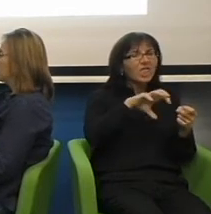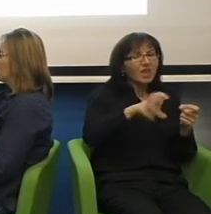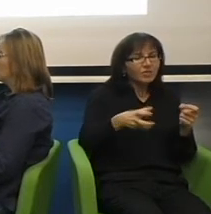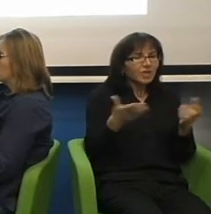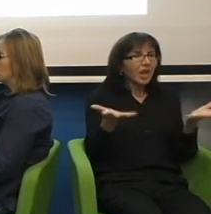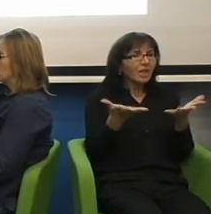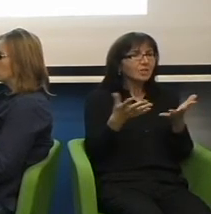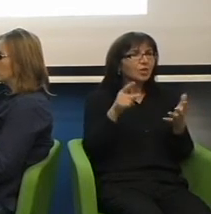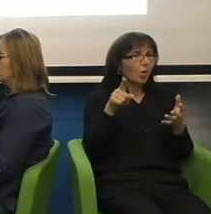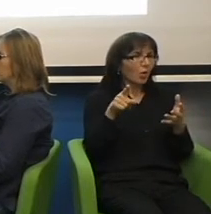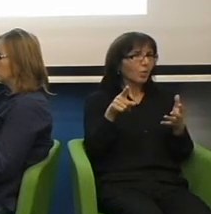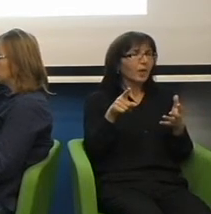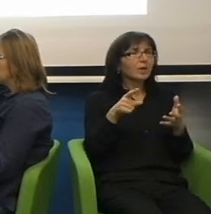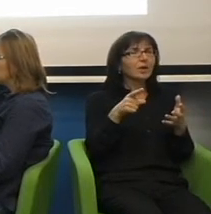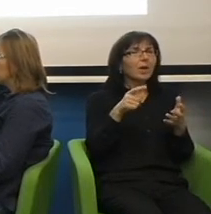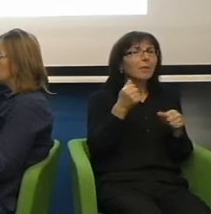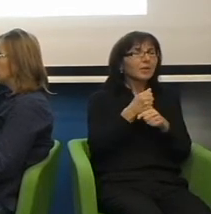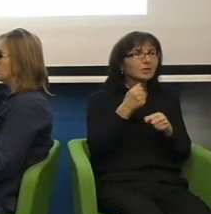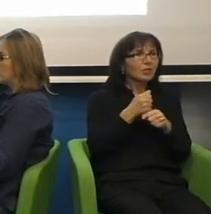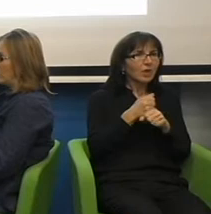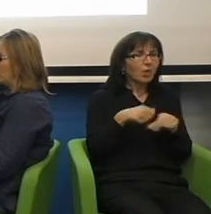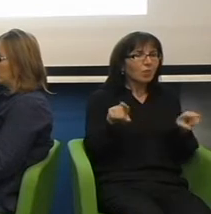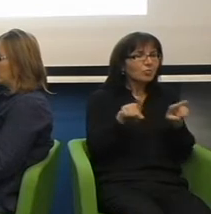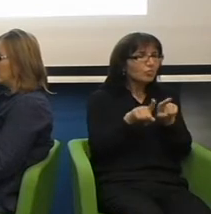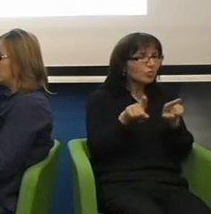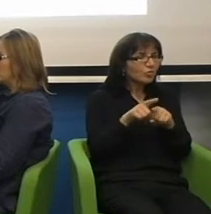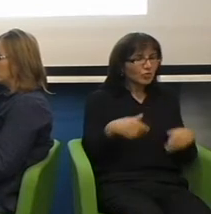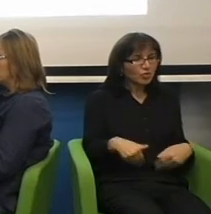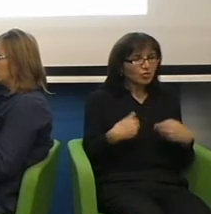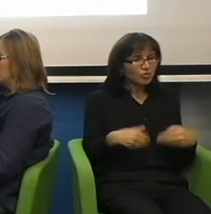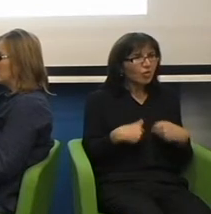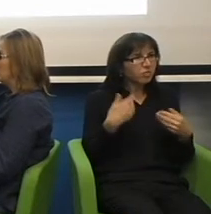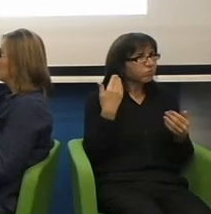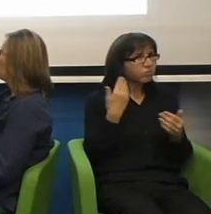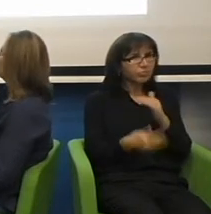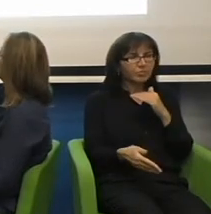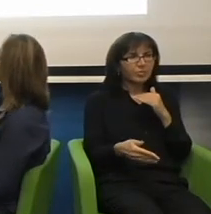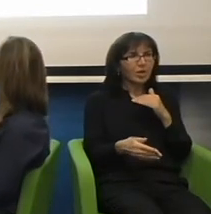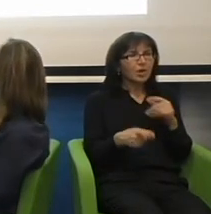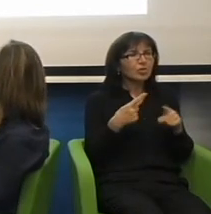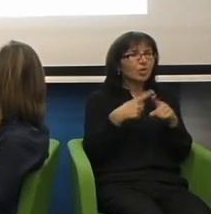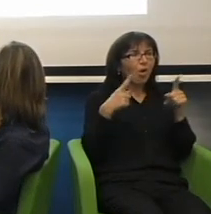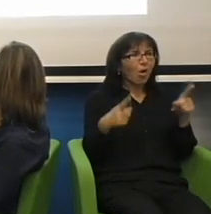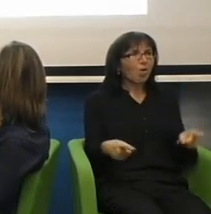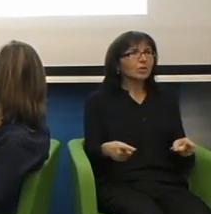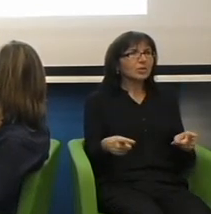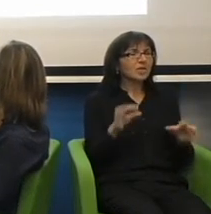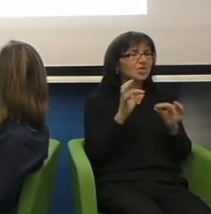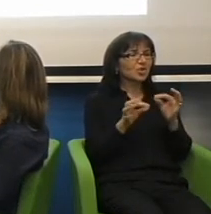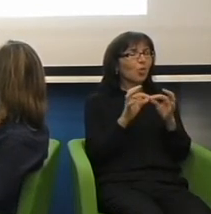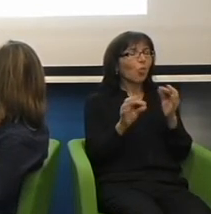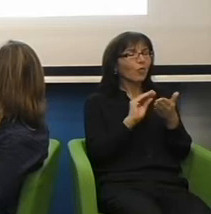która sporo ją kosztuje, również zdrowotnie, tak? Także to jest taki okres, który dość szczegółowo